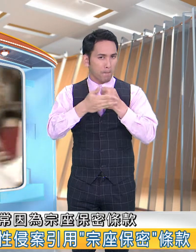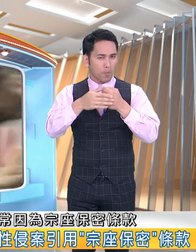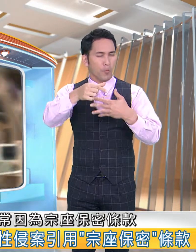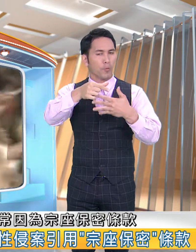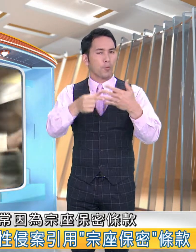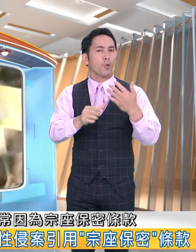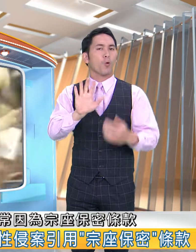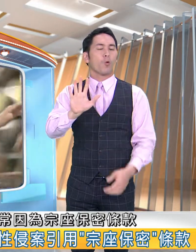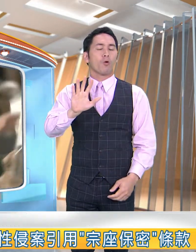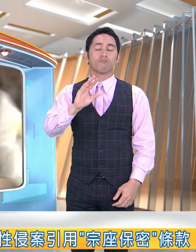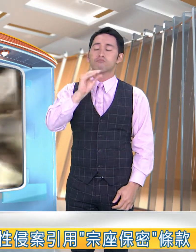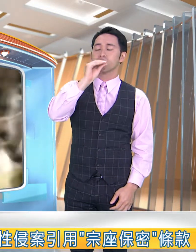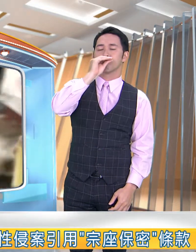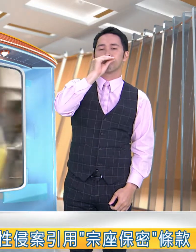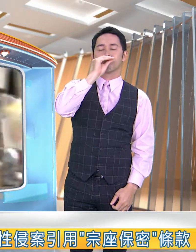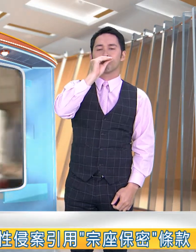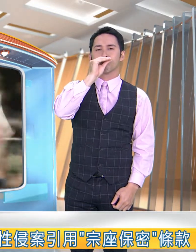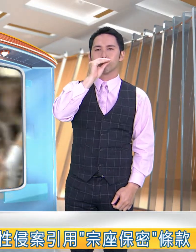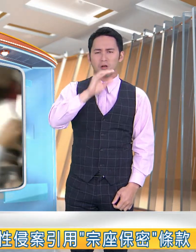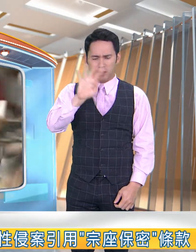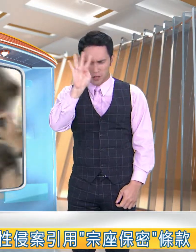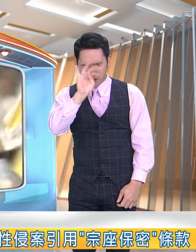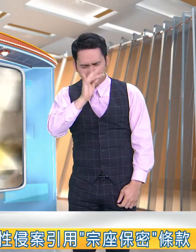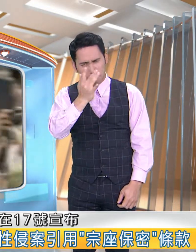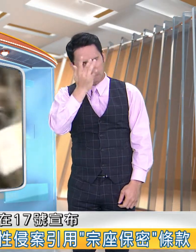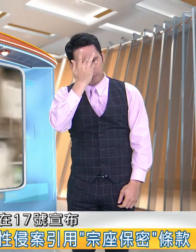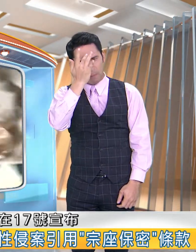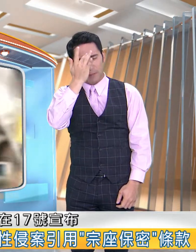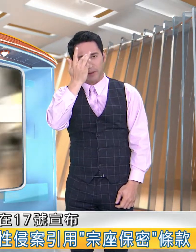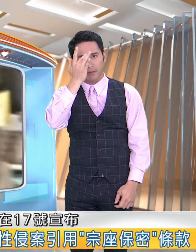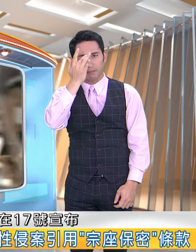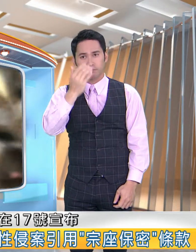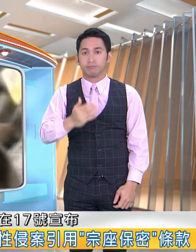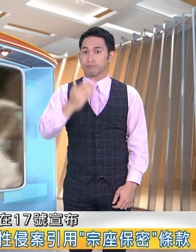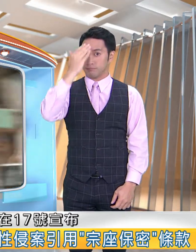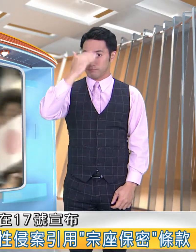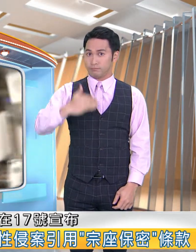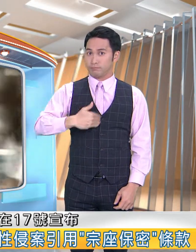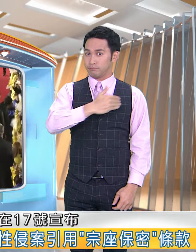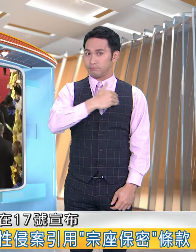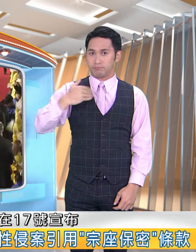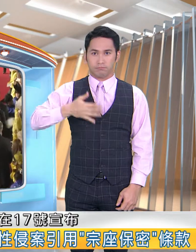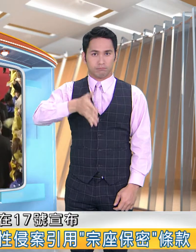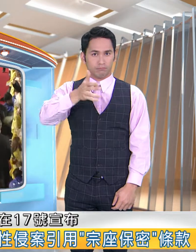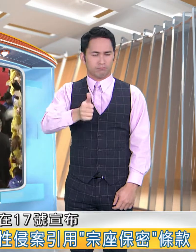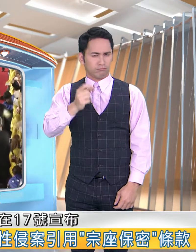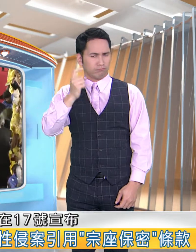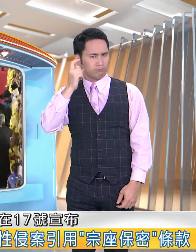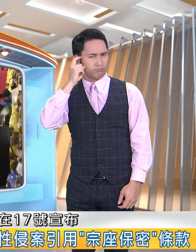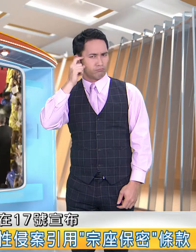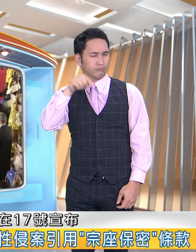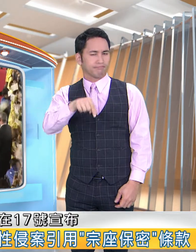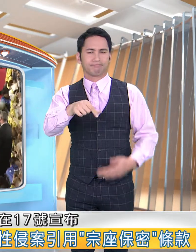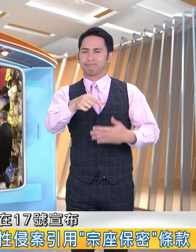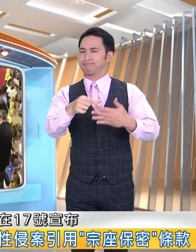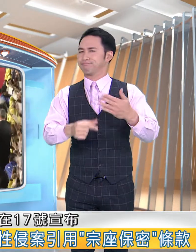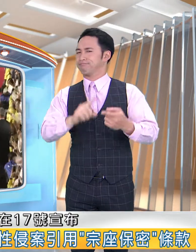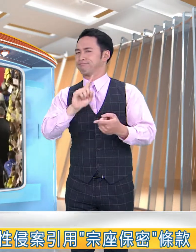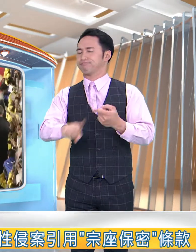条款而遭受阻碍。因此，教宗方济各在17号宣布，将